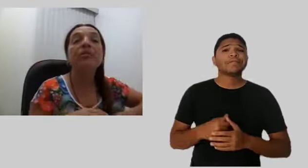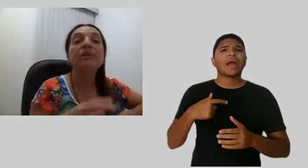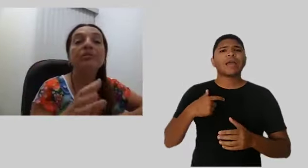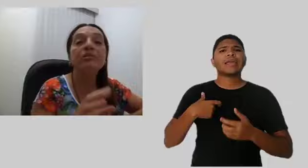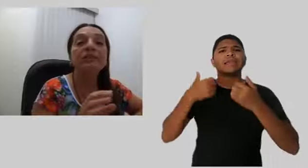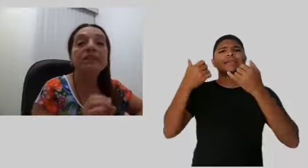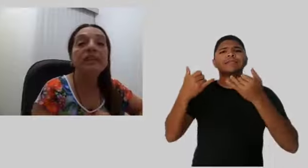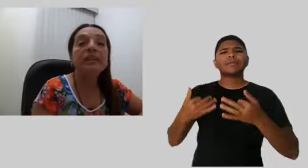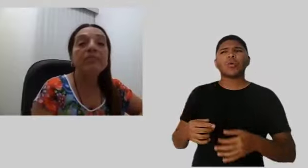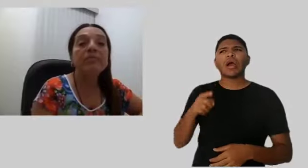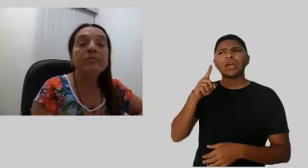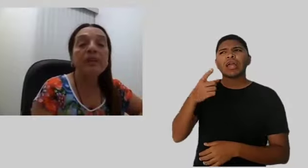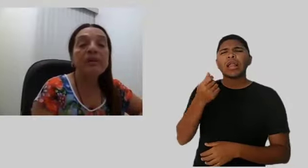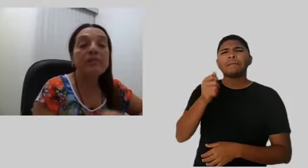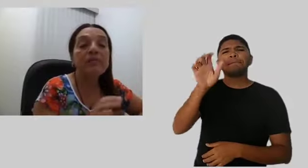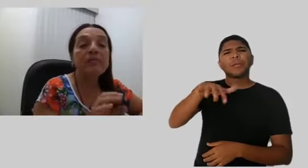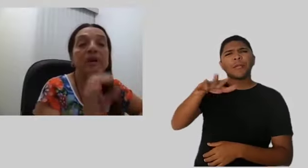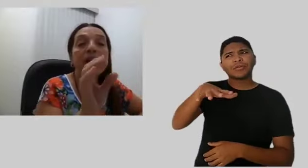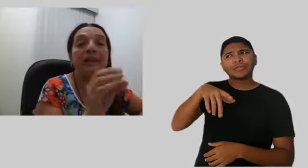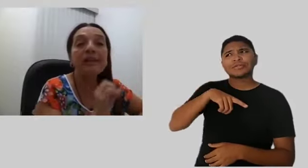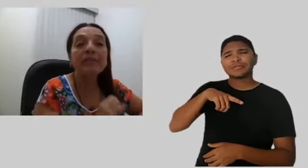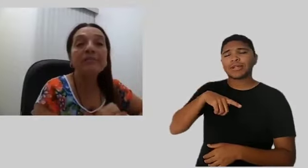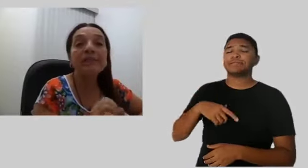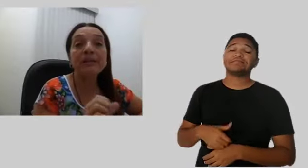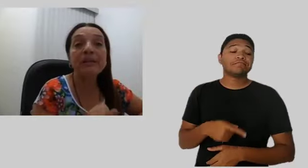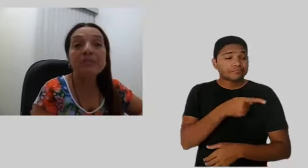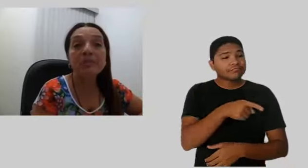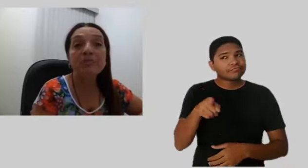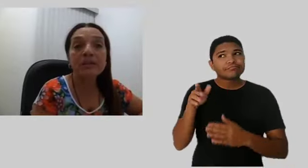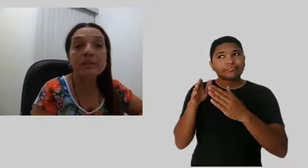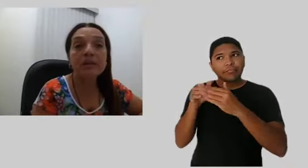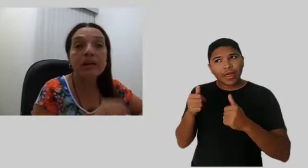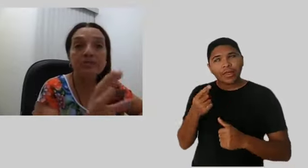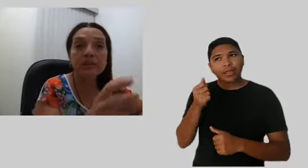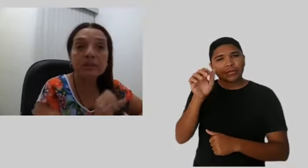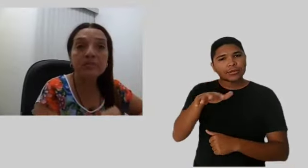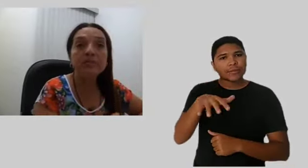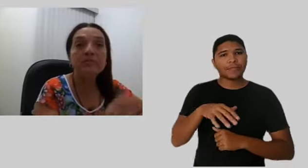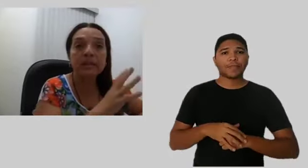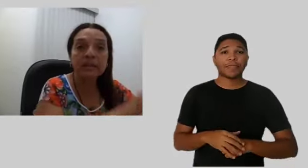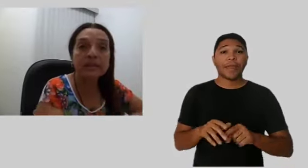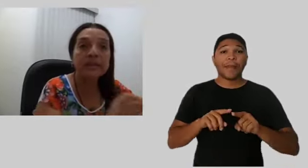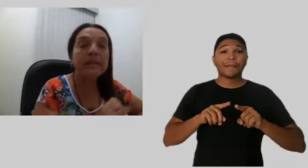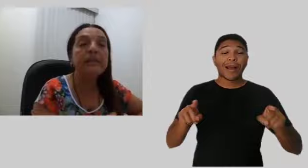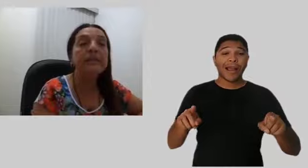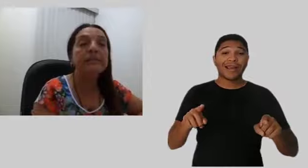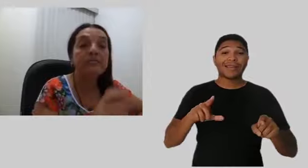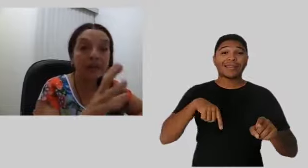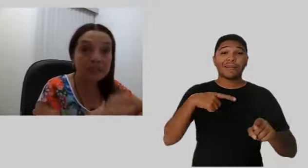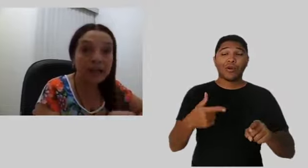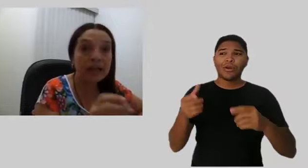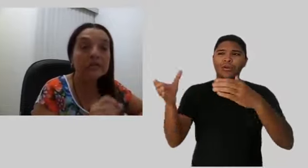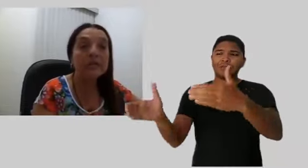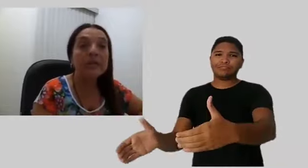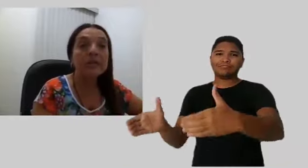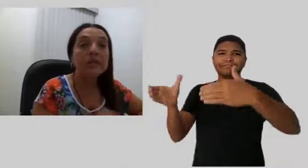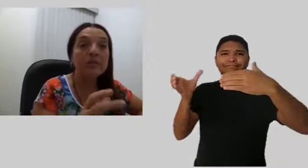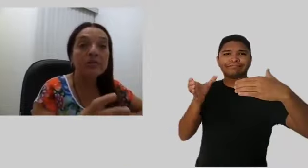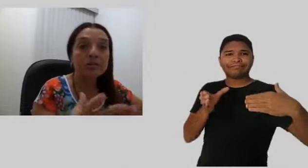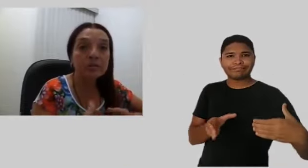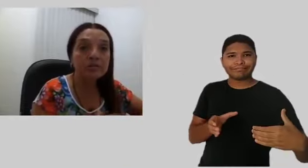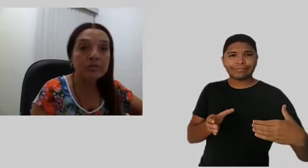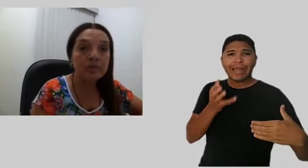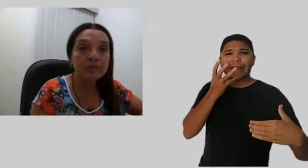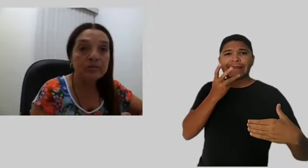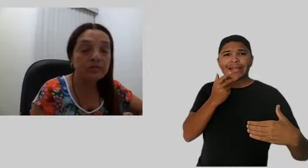quando chegou lá, o garoto disse assim: vovô, aqui é mais barato porque tem promoção. Aí eles pediram o que a criança queria, mais barato.